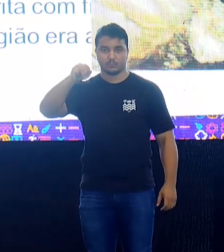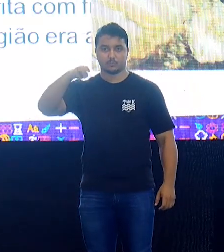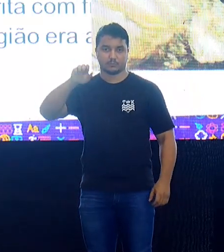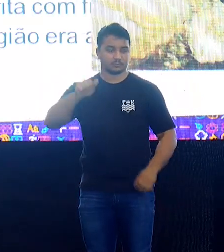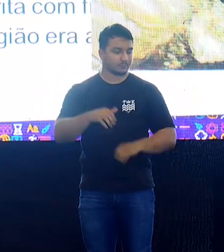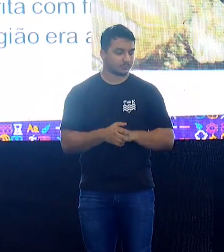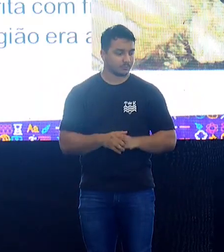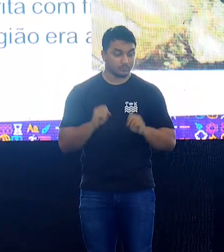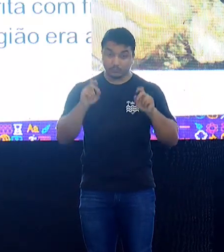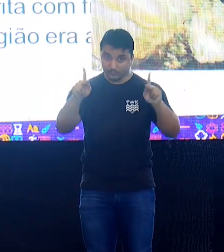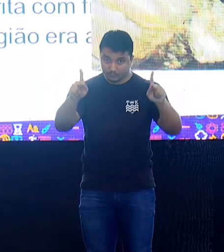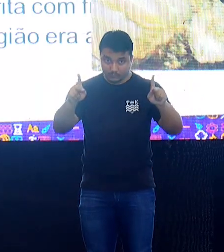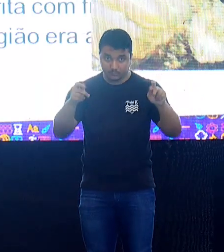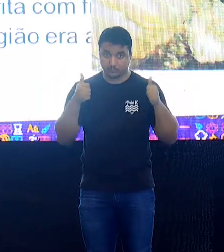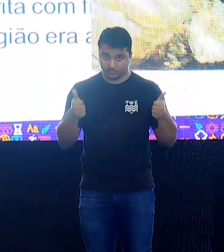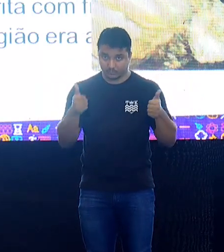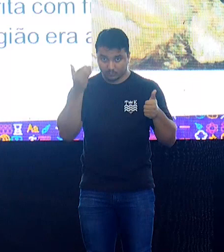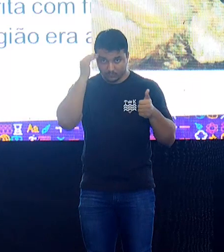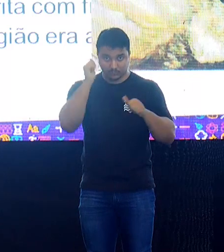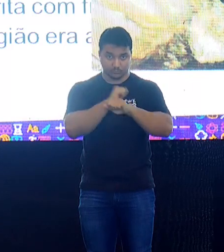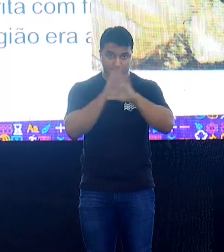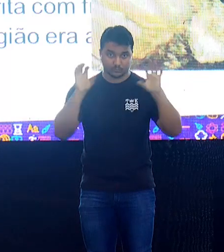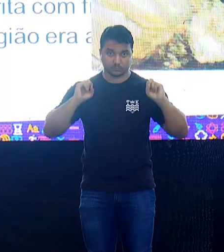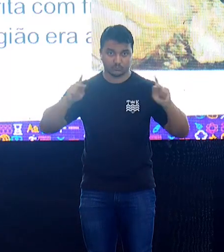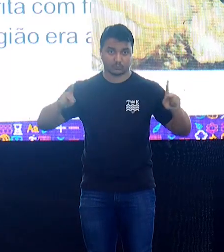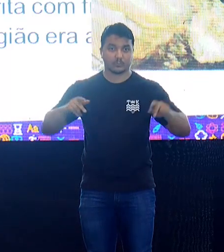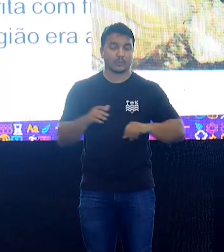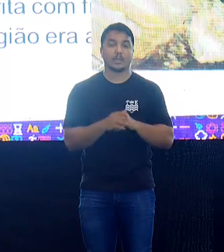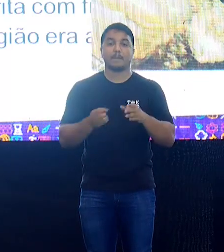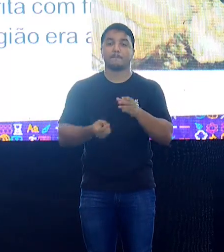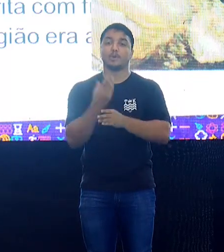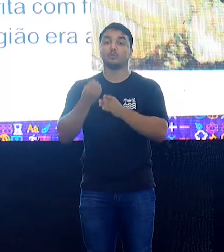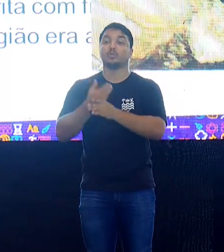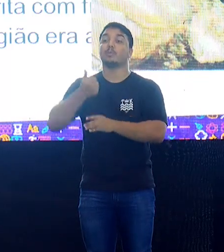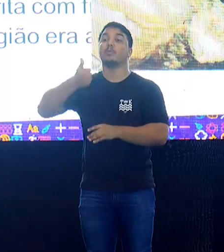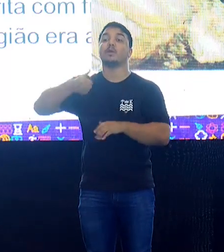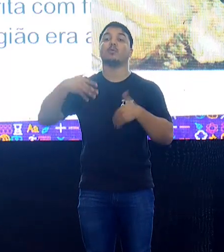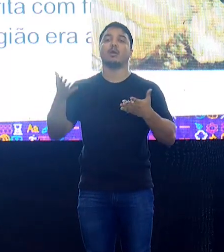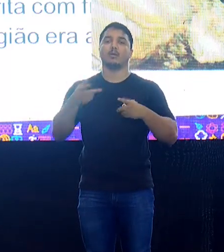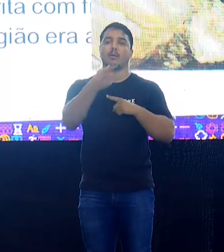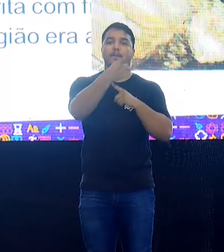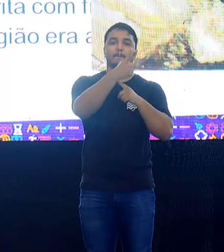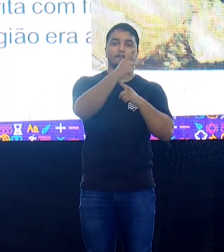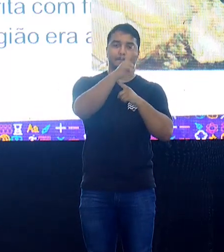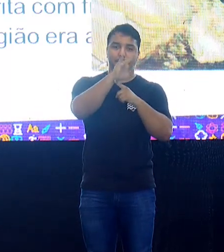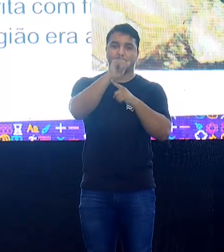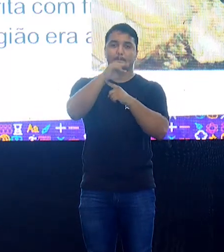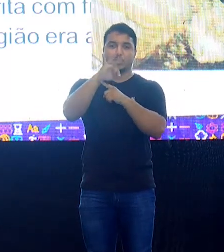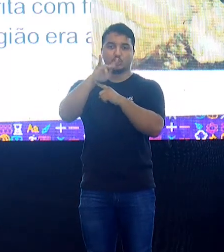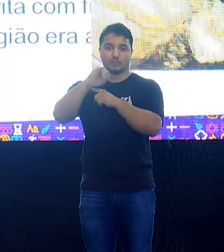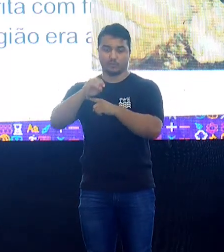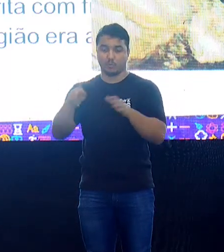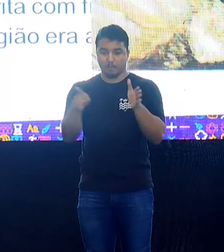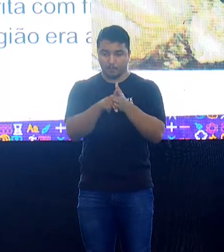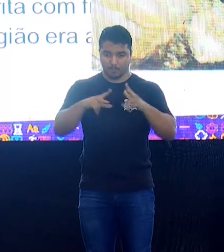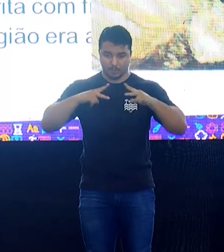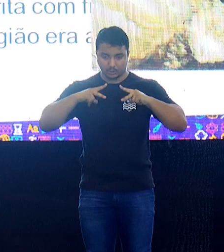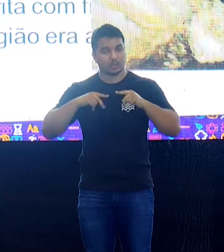não? Sim, não é? Primeiro modo de produção que a gente viu, primir, tem propriedade